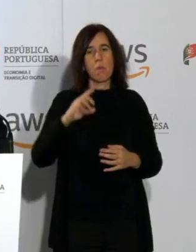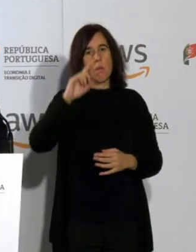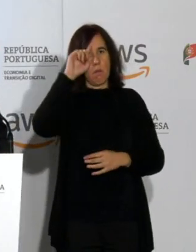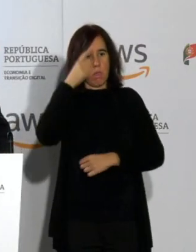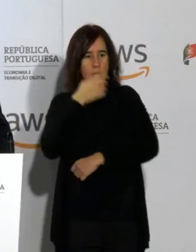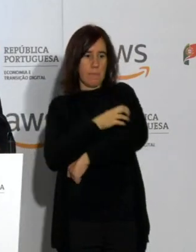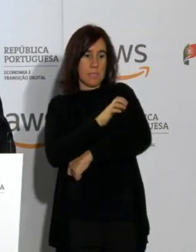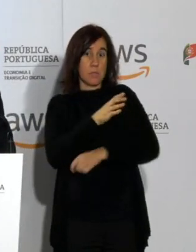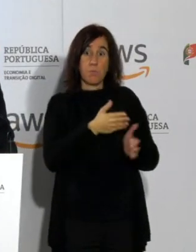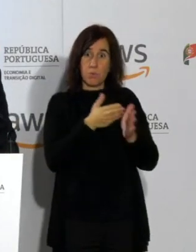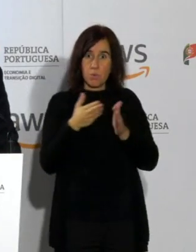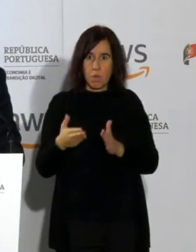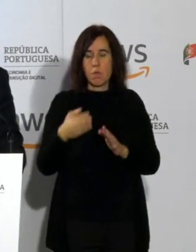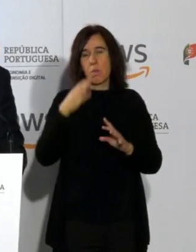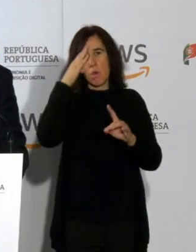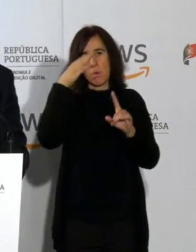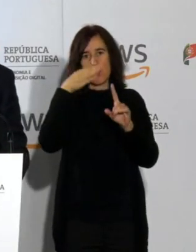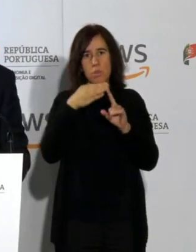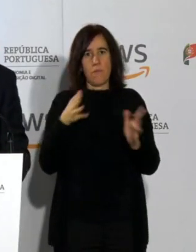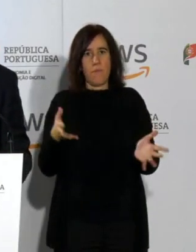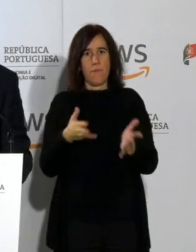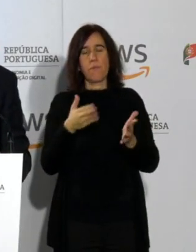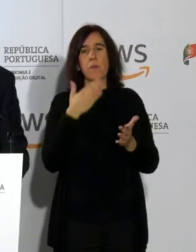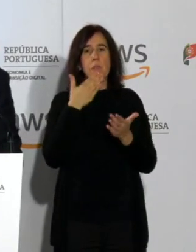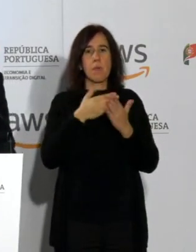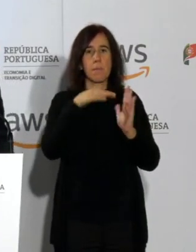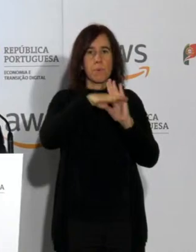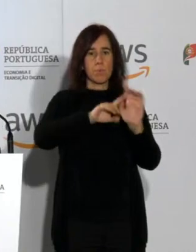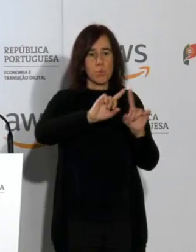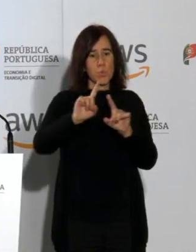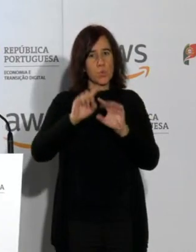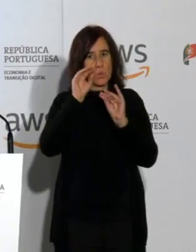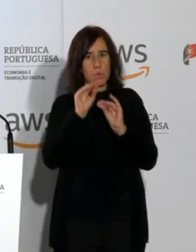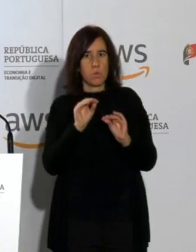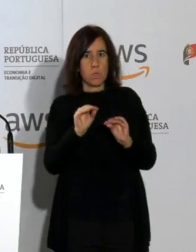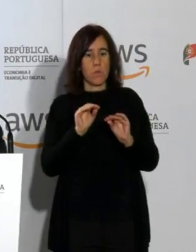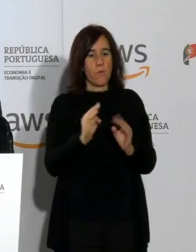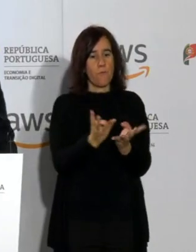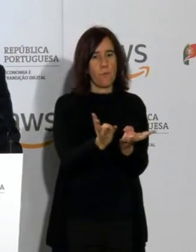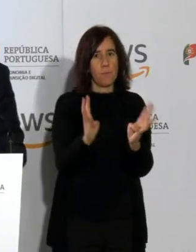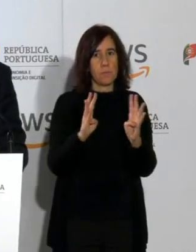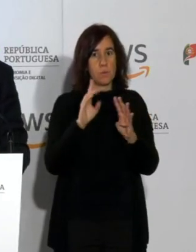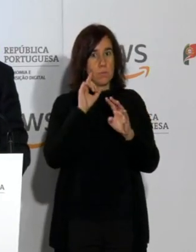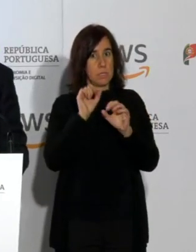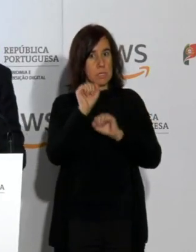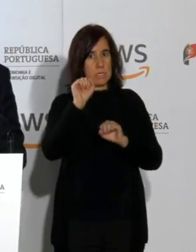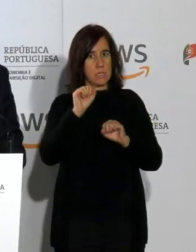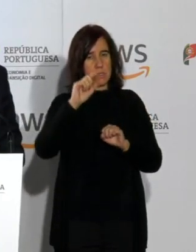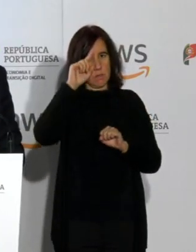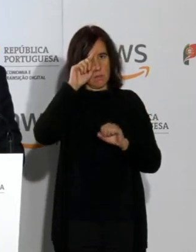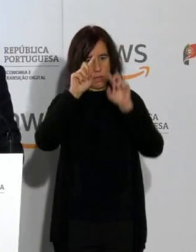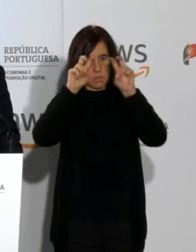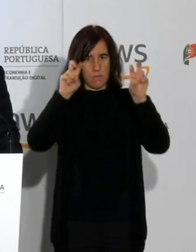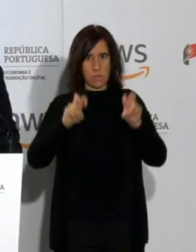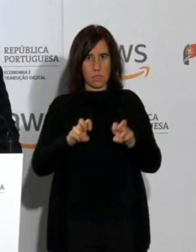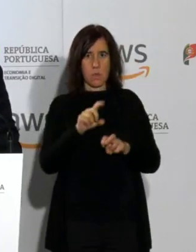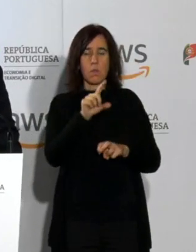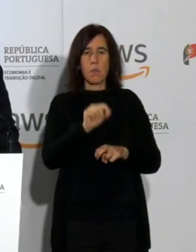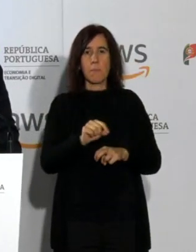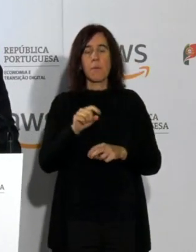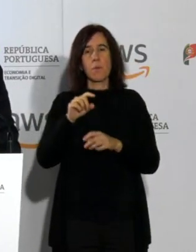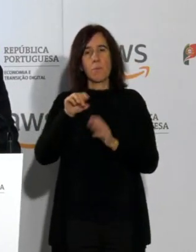capacitação, por um lado, com o objetivo de concretizar diversos programas de educação, formação e certificação, nomeadamente através do